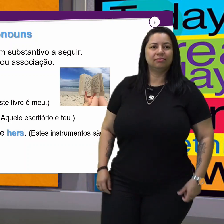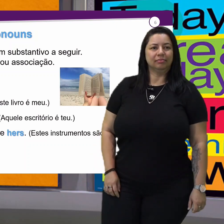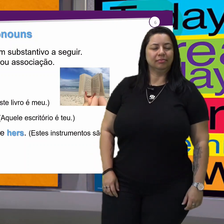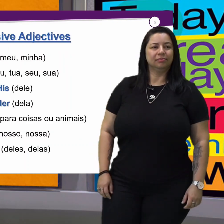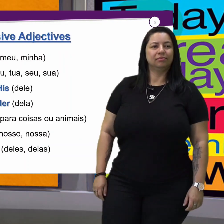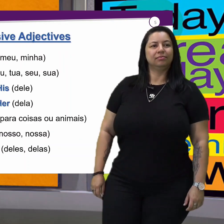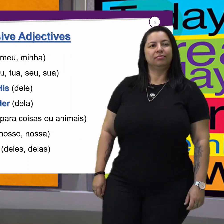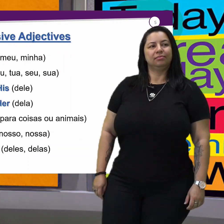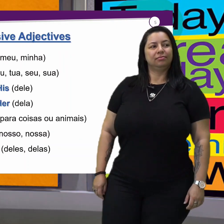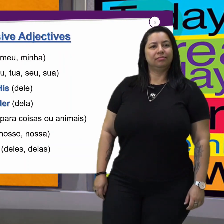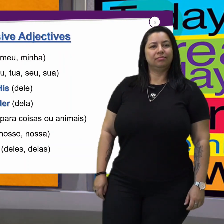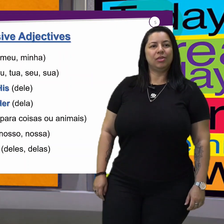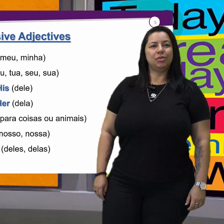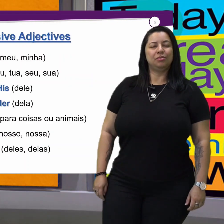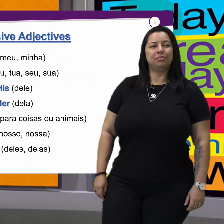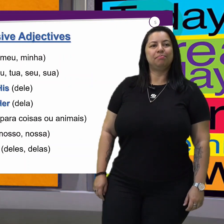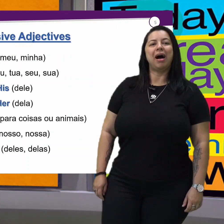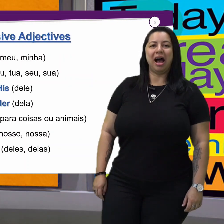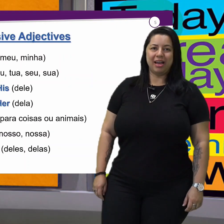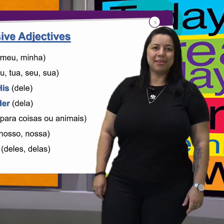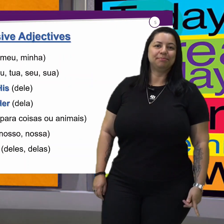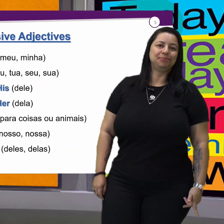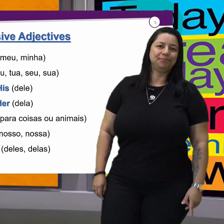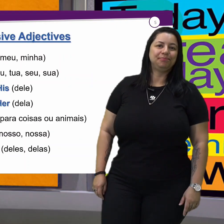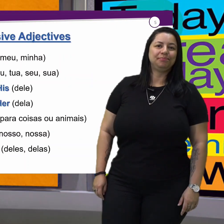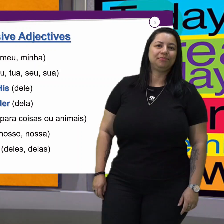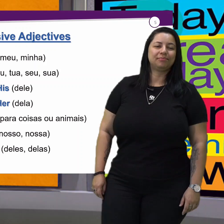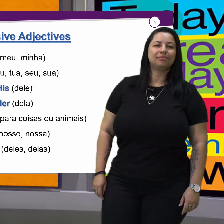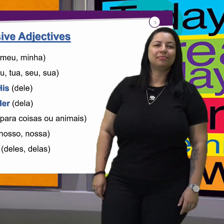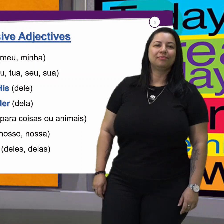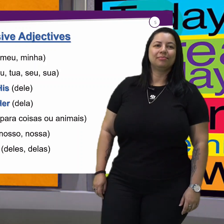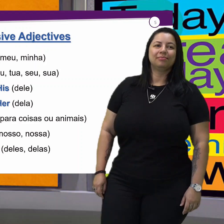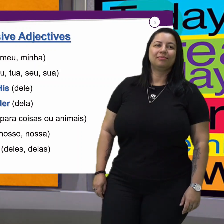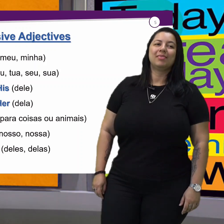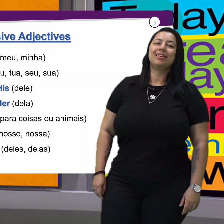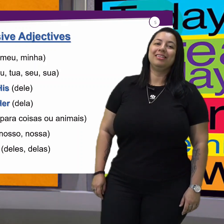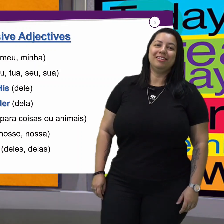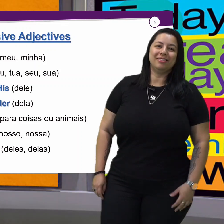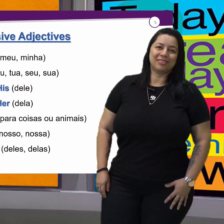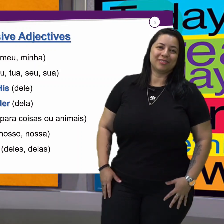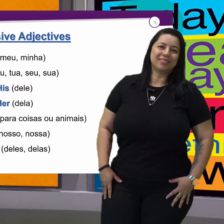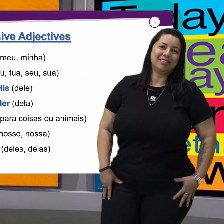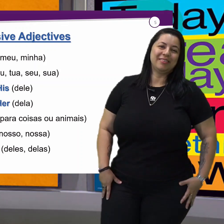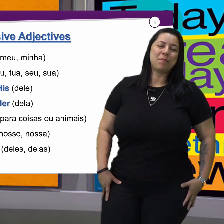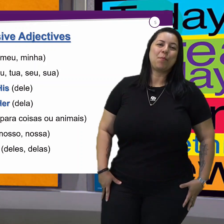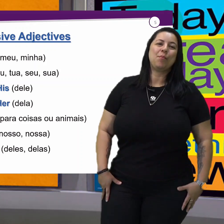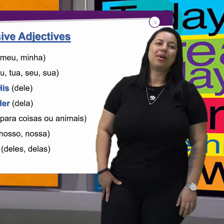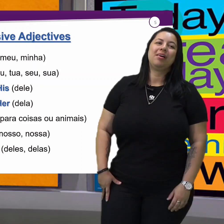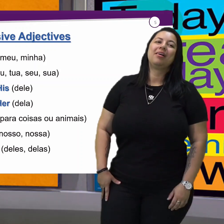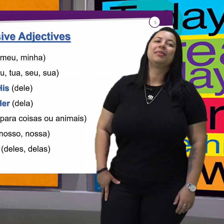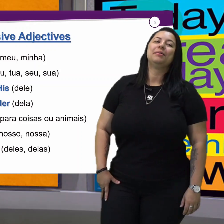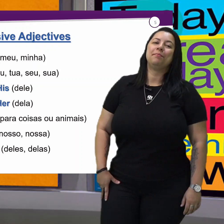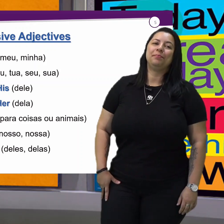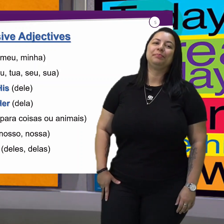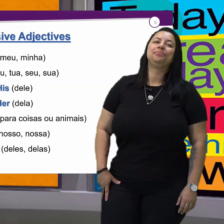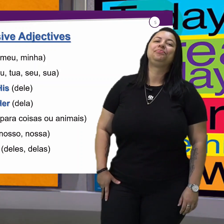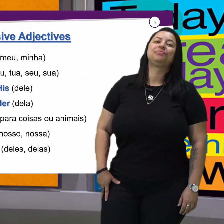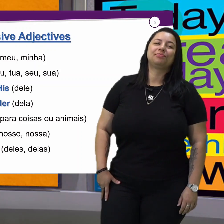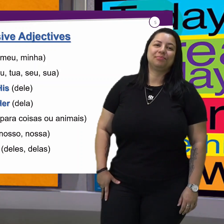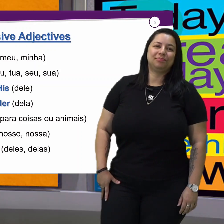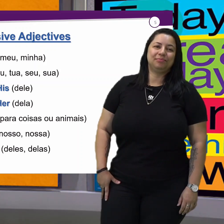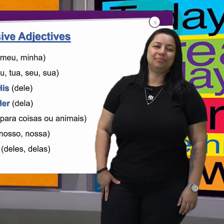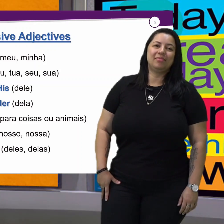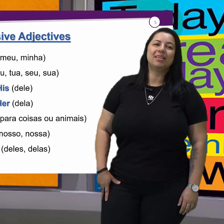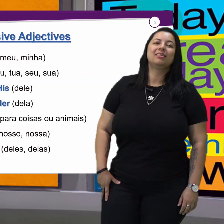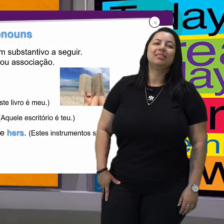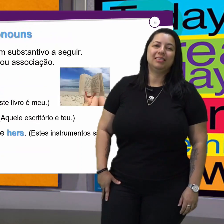é a mesma coisa que o my. De tradução. Isso. Na tradução é a mesma coisa, a tradução é